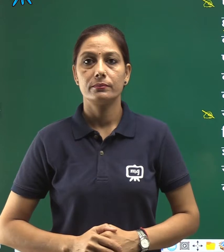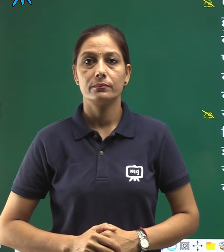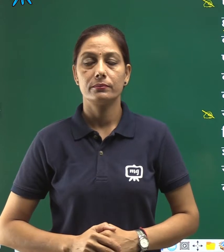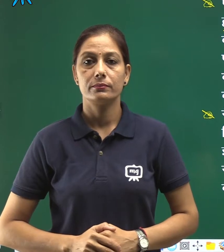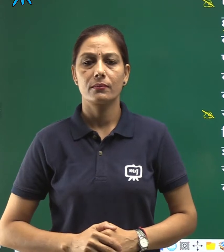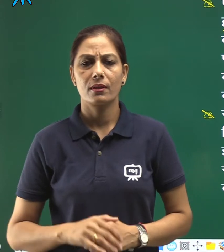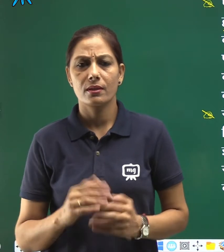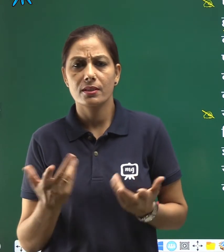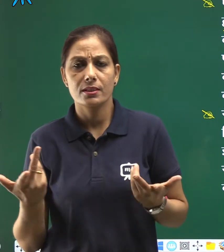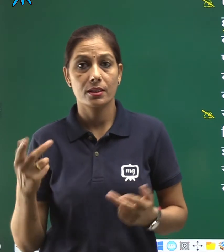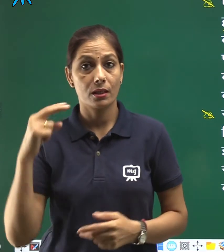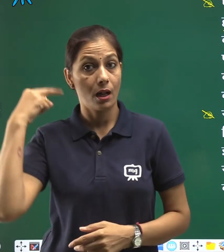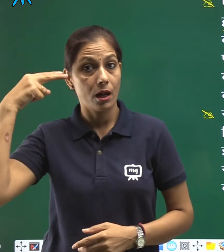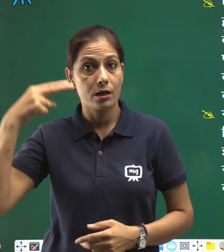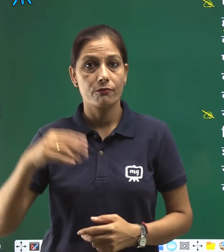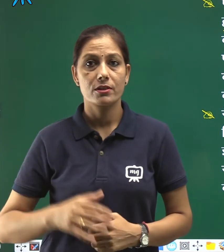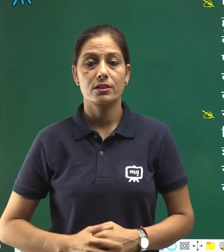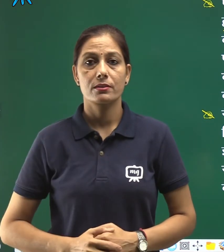किसी कारणवश